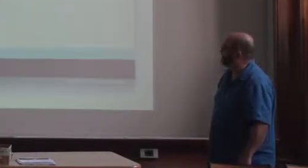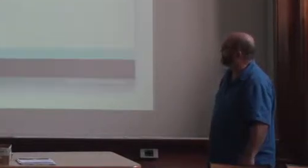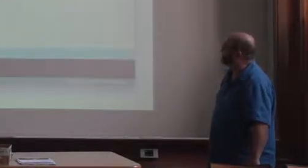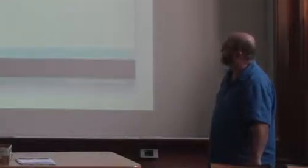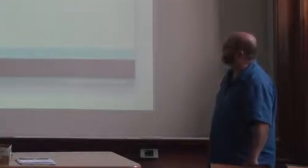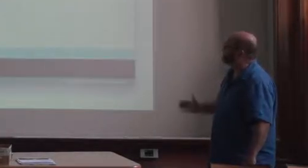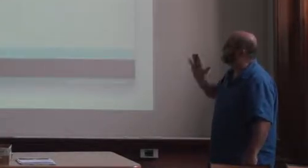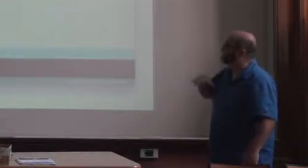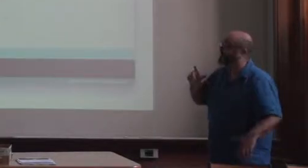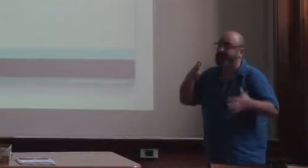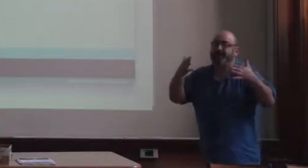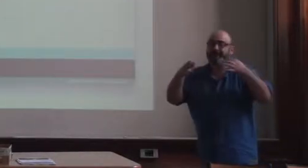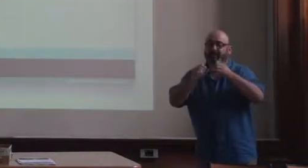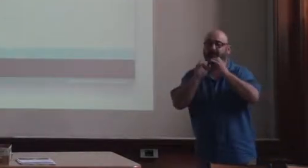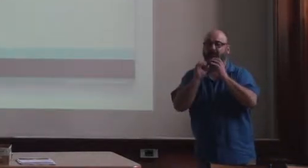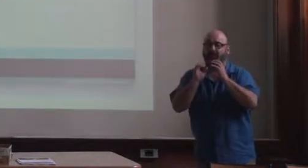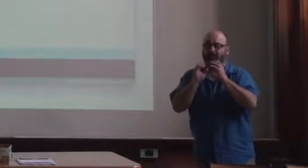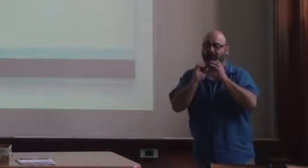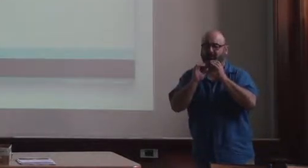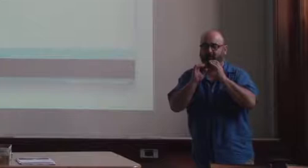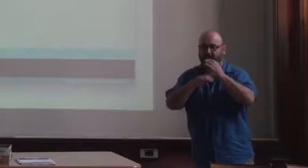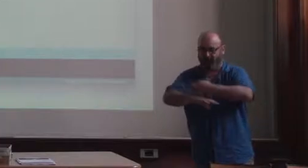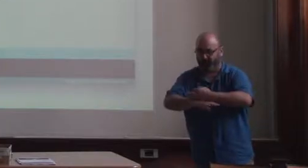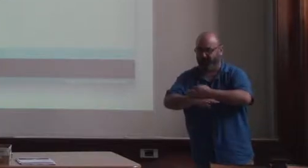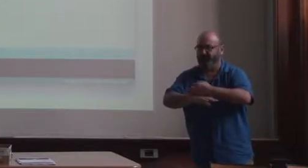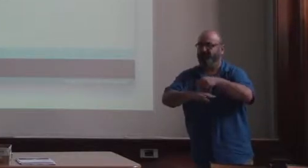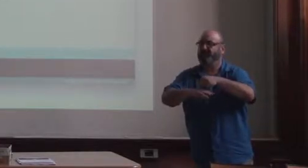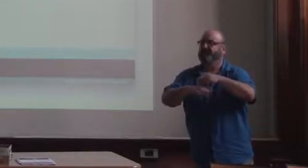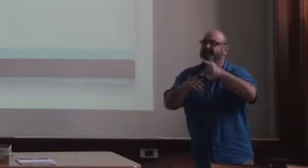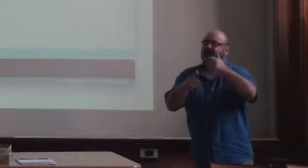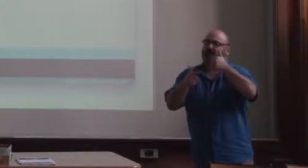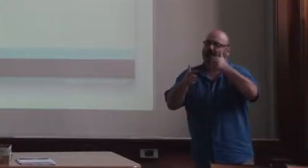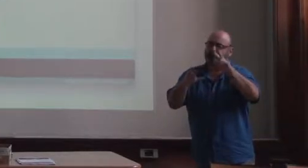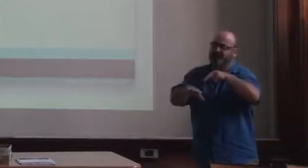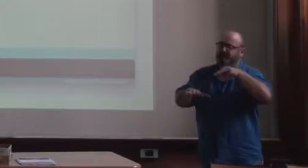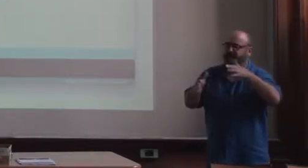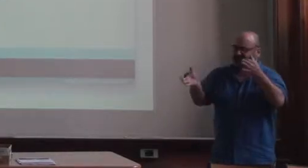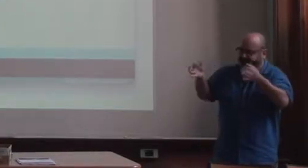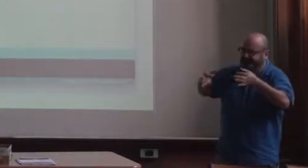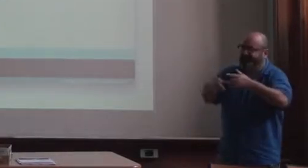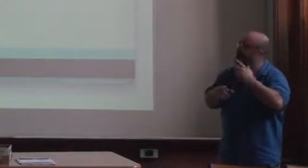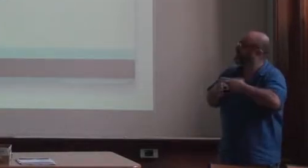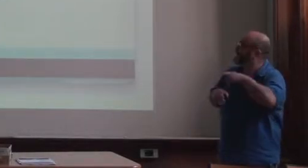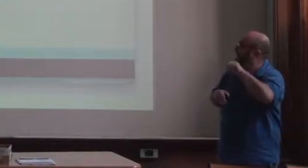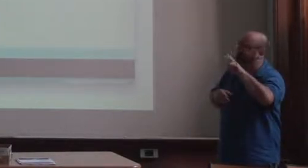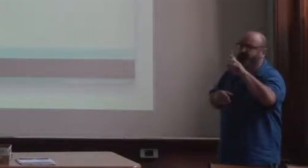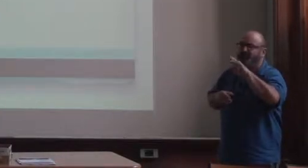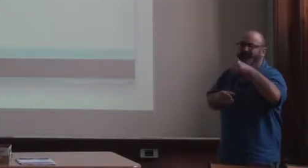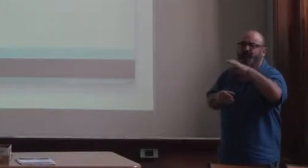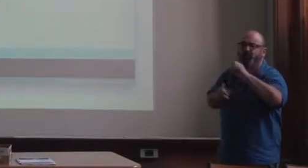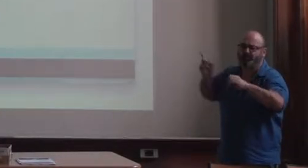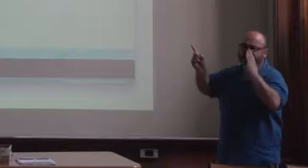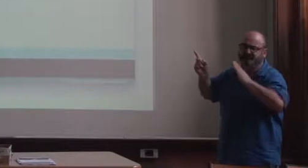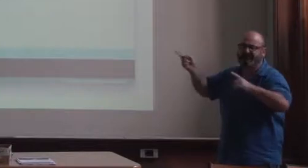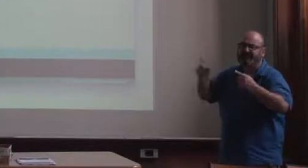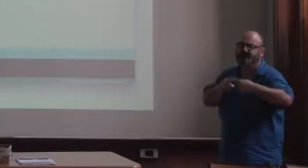Alors, dans le domaine des microcontrôleurs, la plateforme la plus connue dont vous ne pouvez pas ignorer l'existence s'appelle Arduino. Donc, Arduino, c'est un